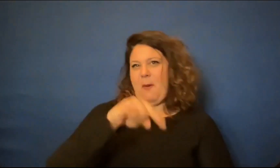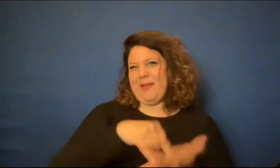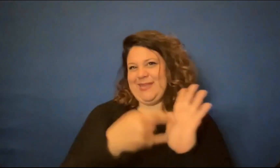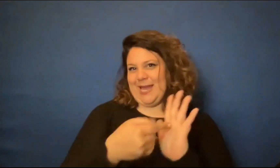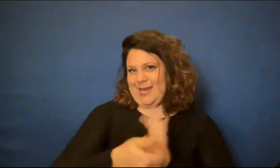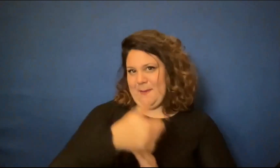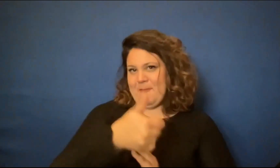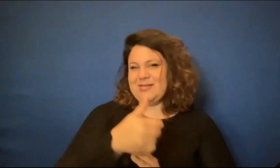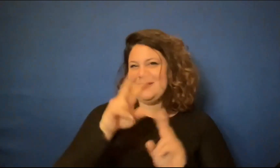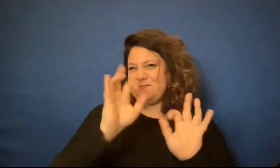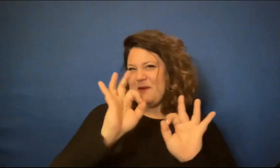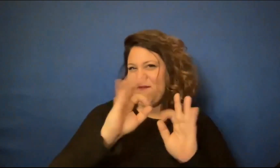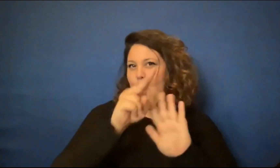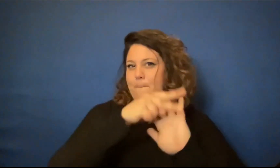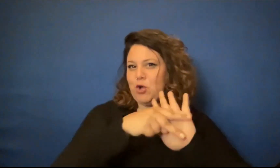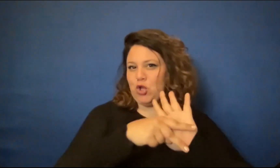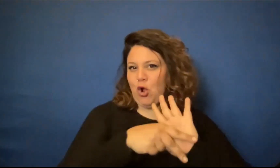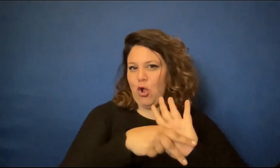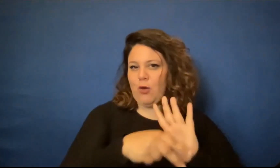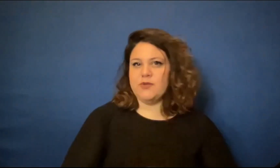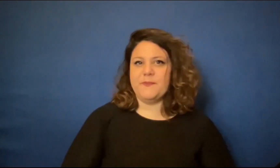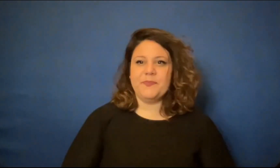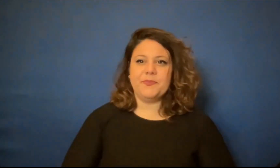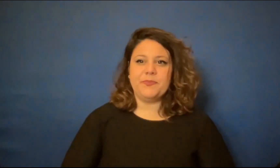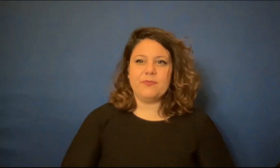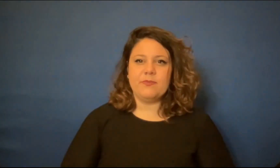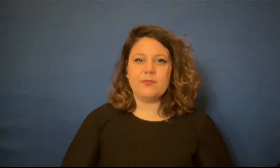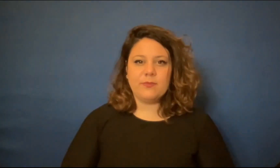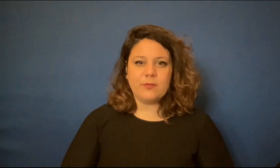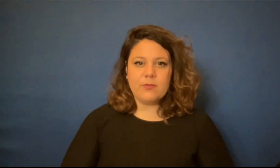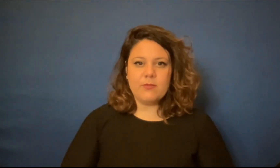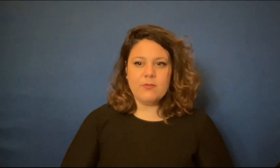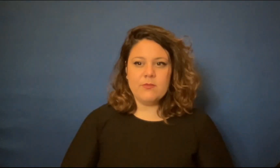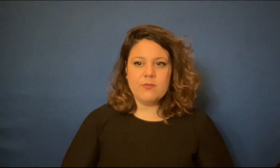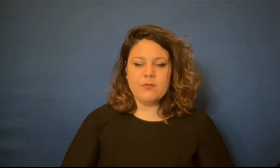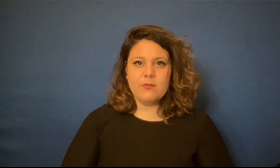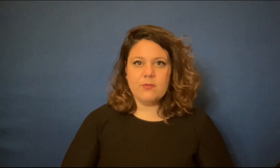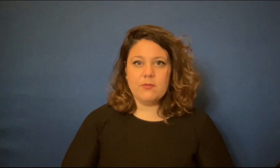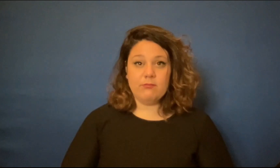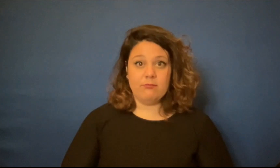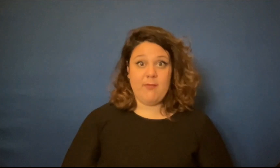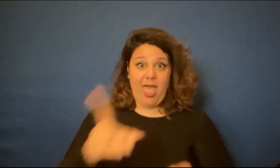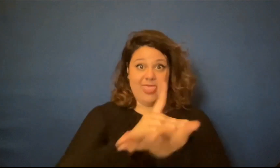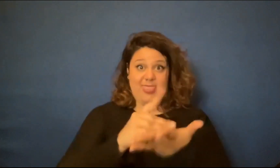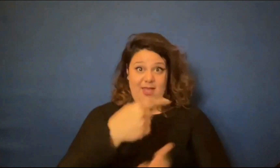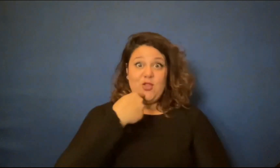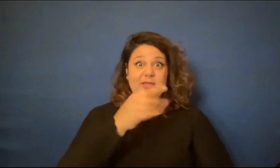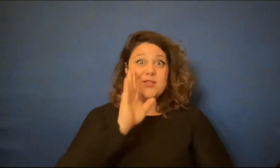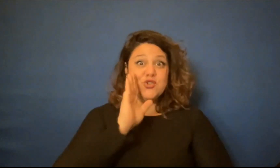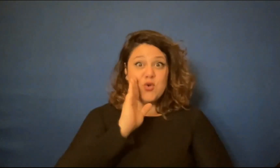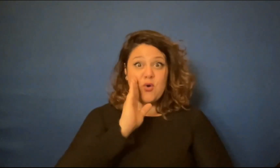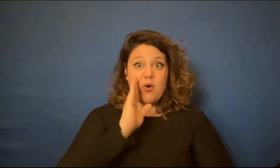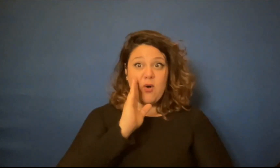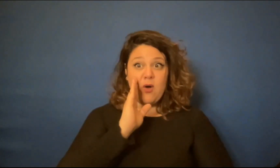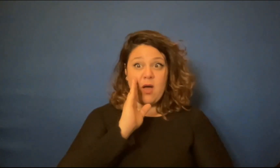de protocolos, y hay algo que, los datos que habéis dado, que en unos casos entre 1 año y año y medio